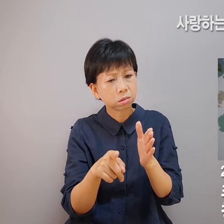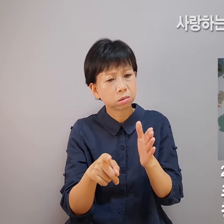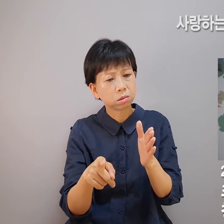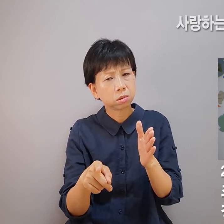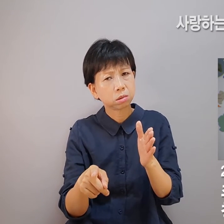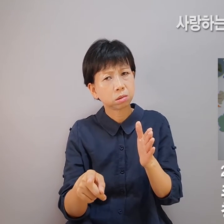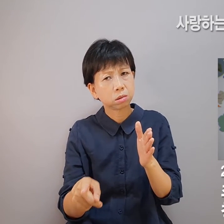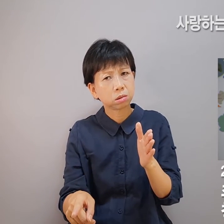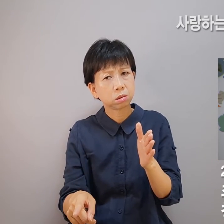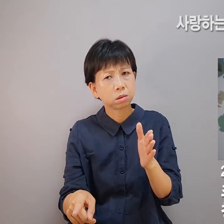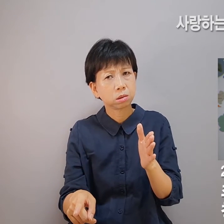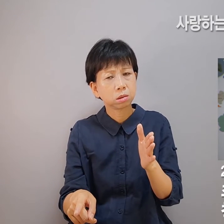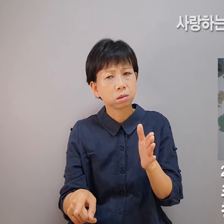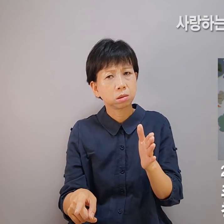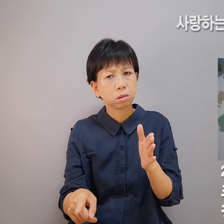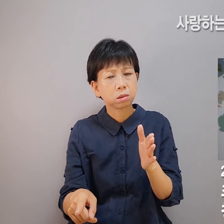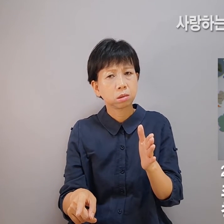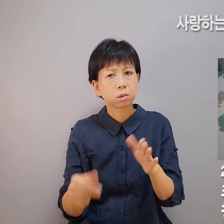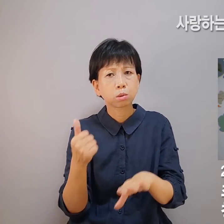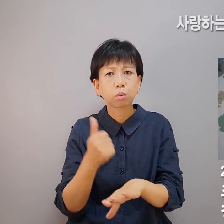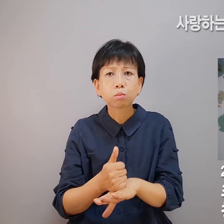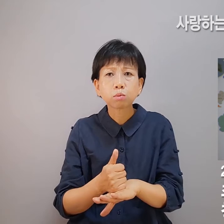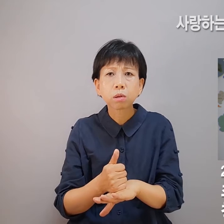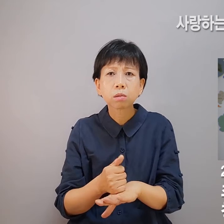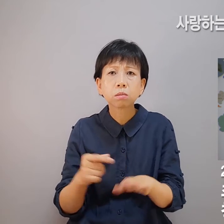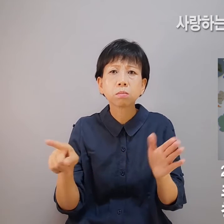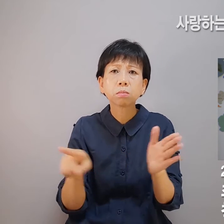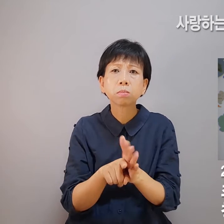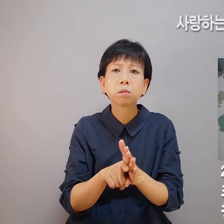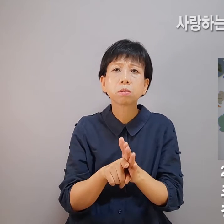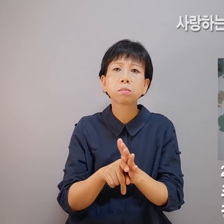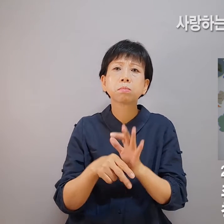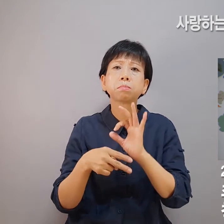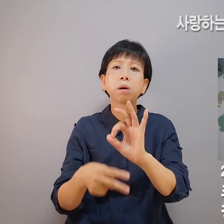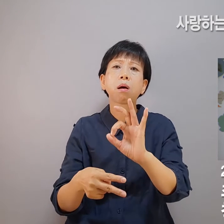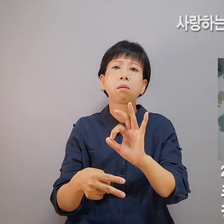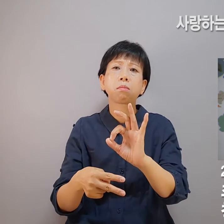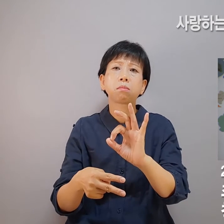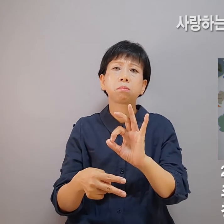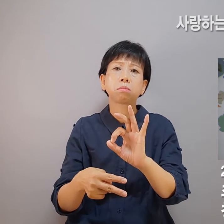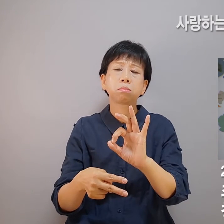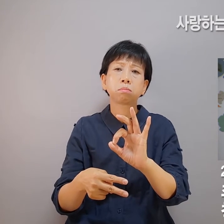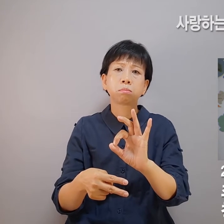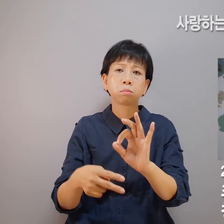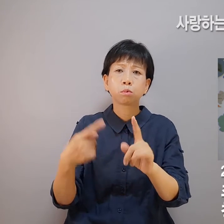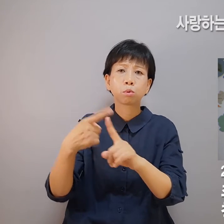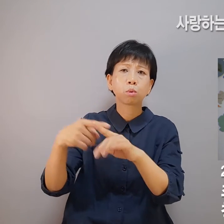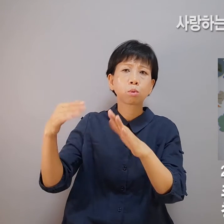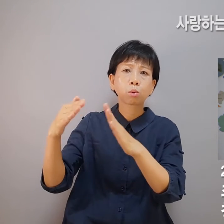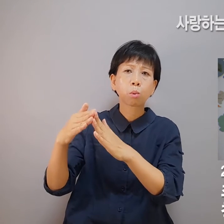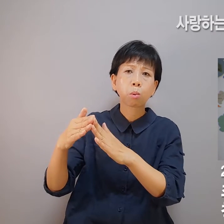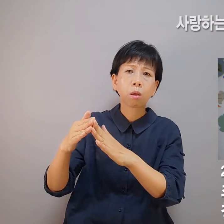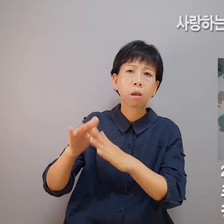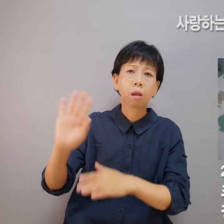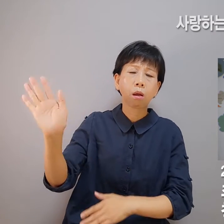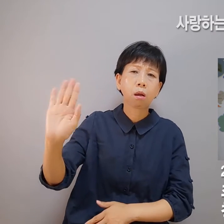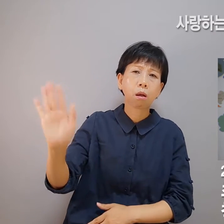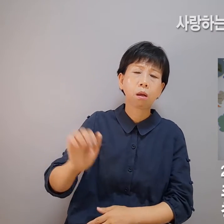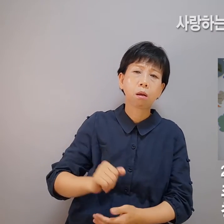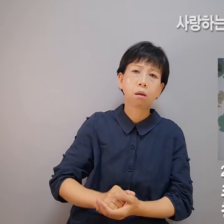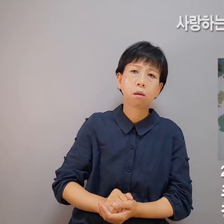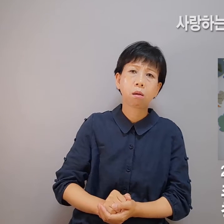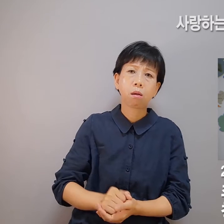완전히 믿음을 잃었습니다. 그는 더 이상 교회에 가지 않습니다. 더 이상 예수님을 믿지도